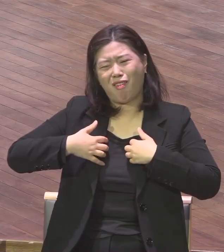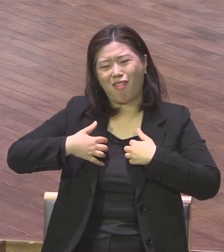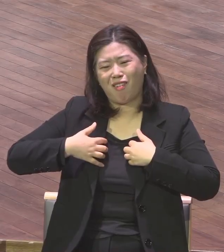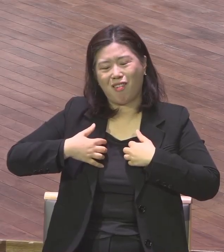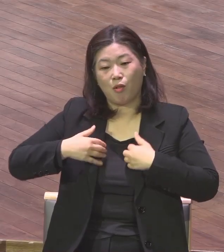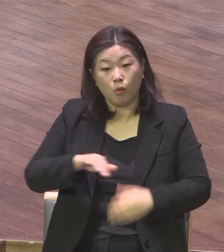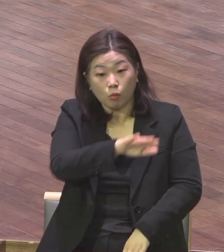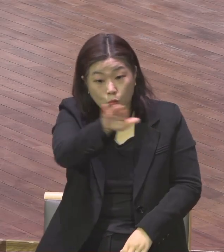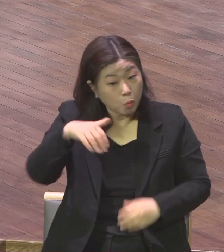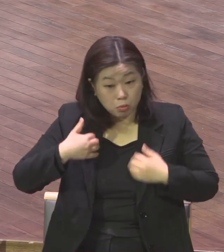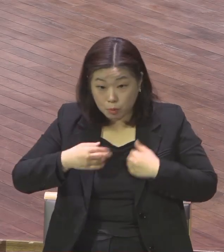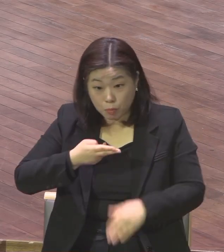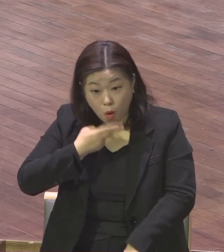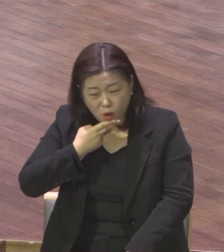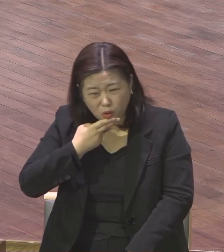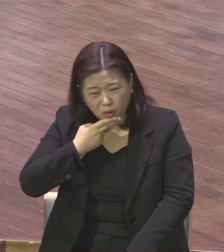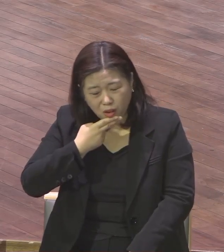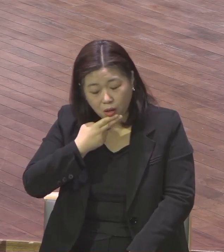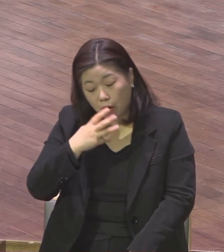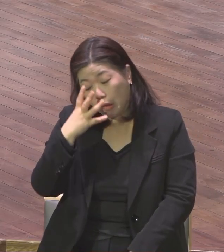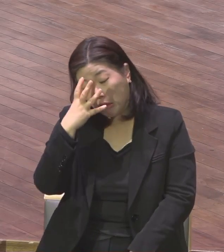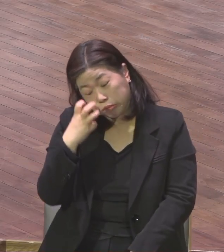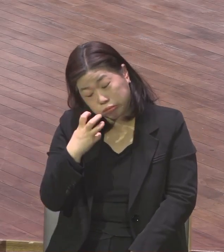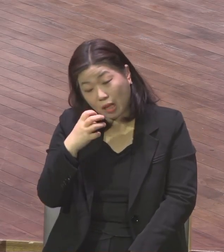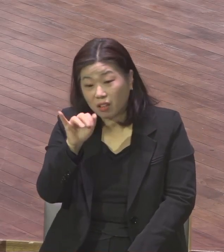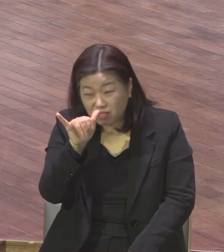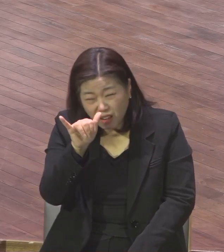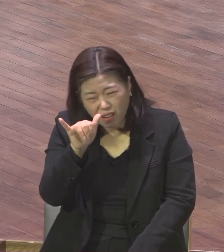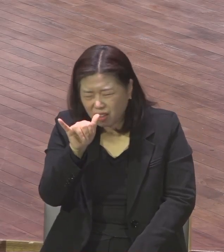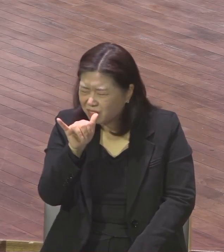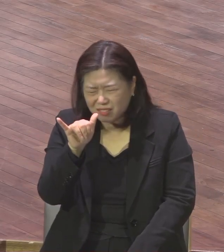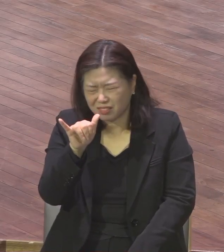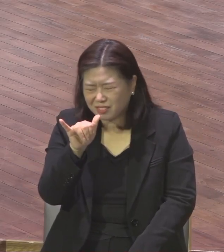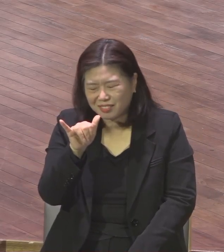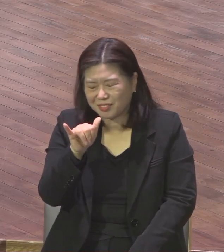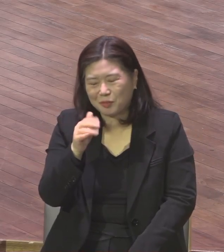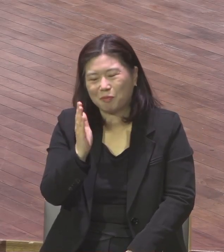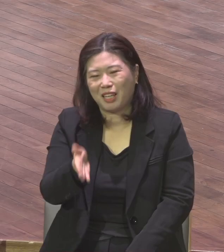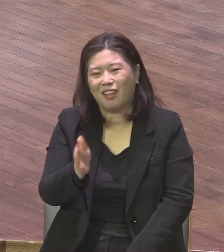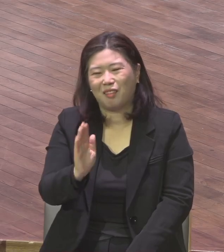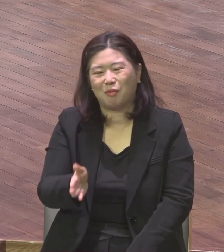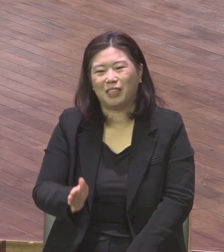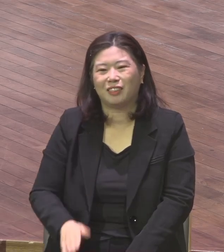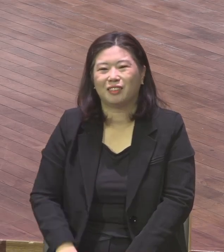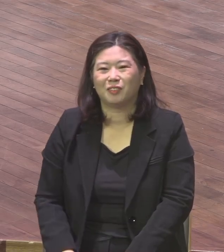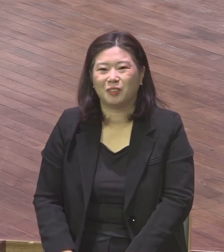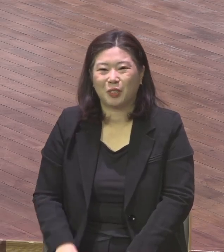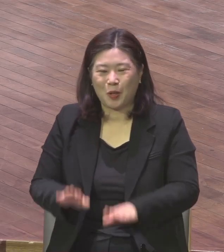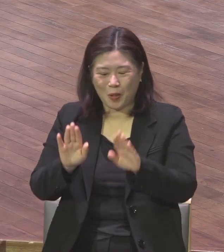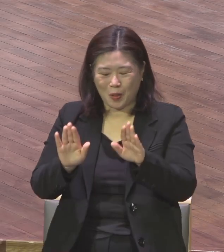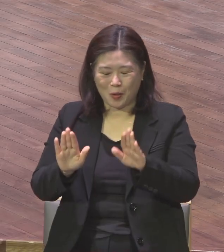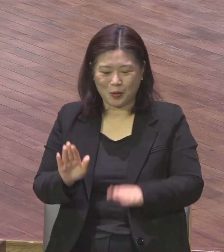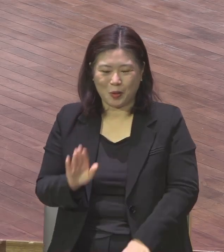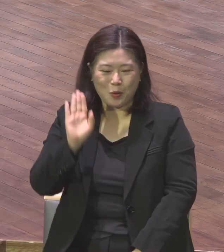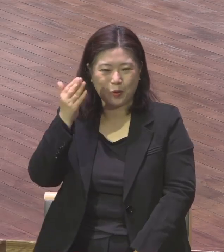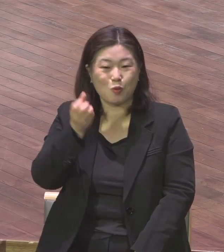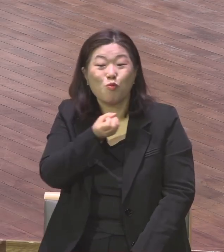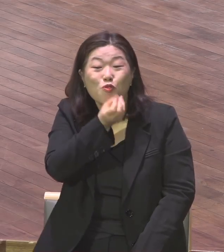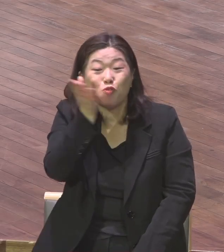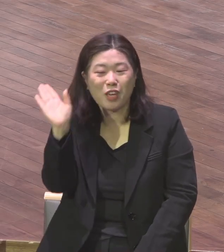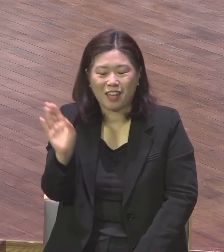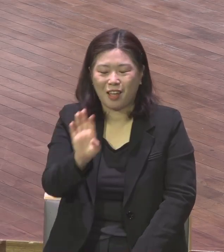이게 속은 거 아니. 이 말은요, 그동안 고생하셨습니다 그런 뜻이에요. 근데 그 드라마 나온 바람에 소문이 많이